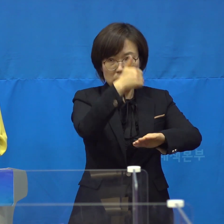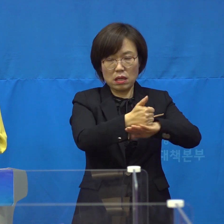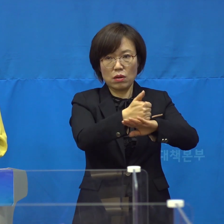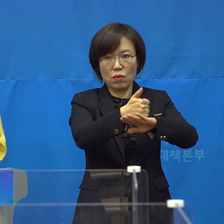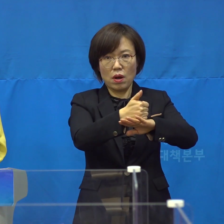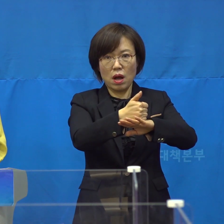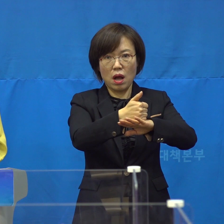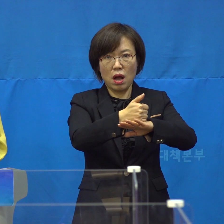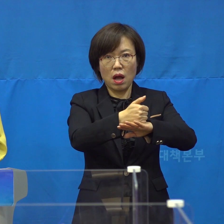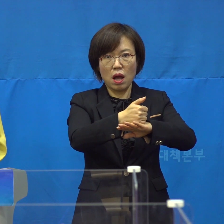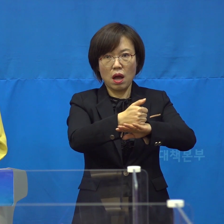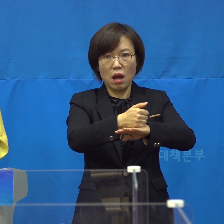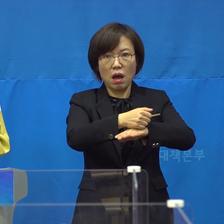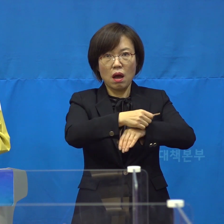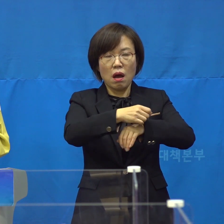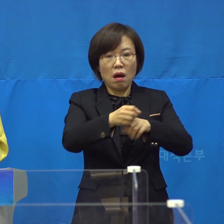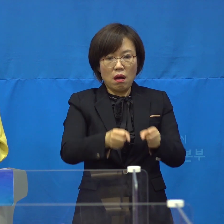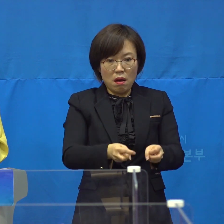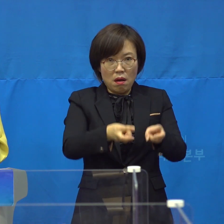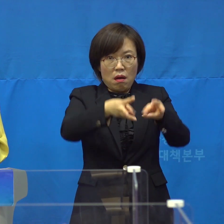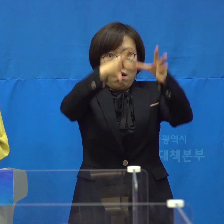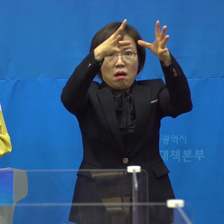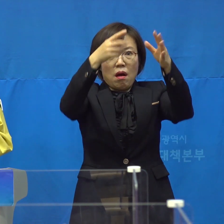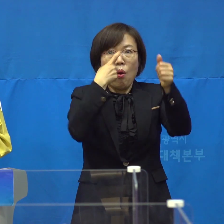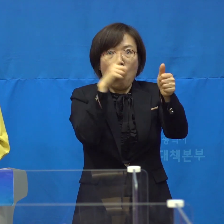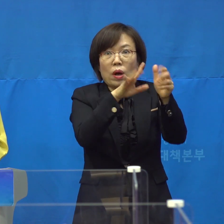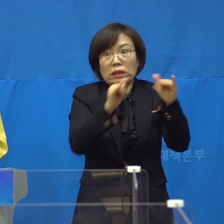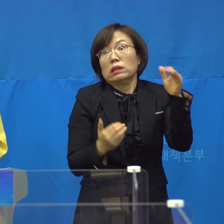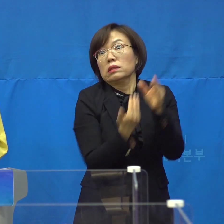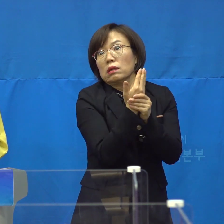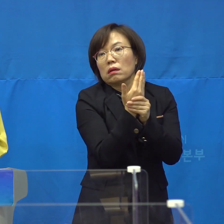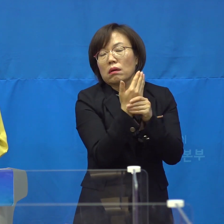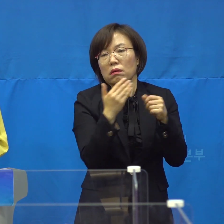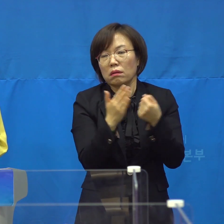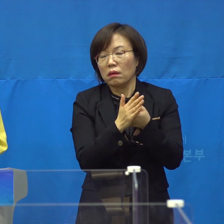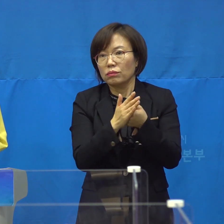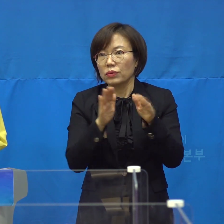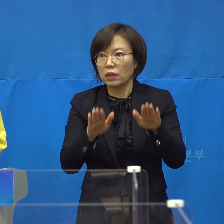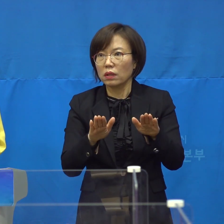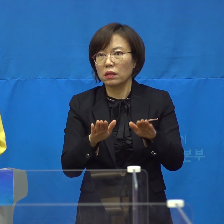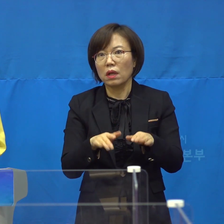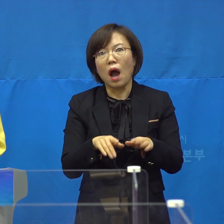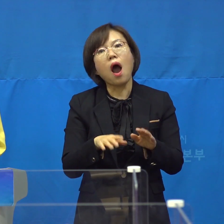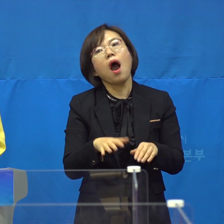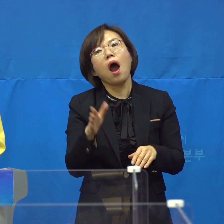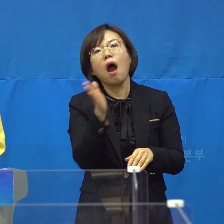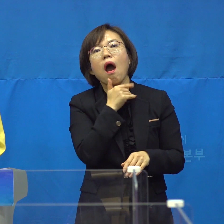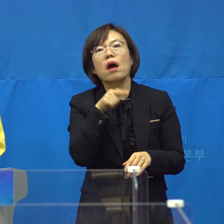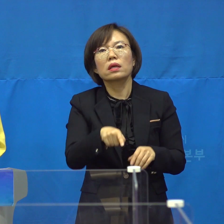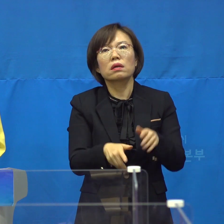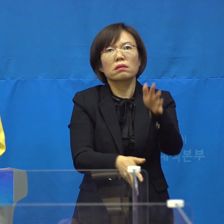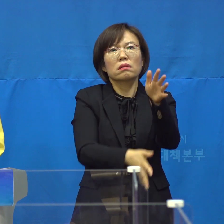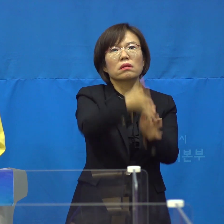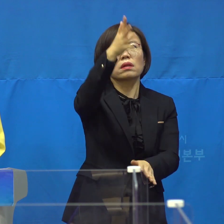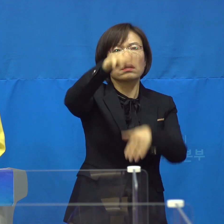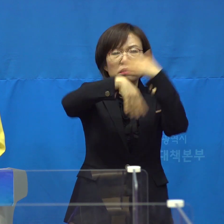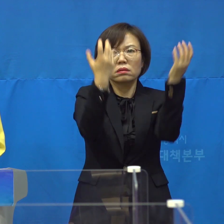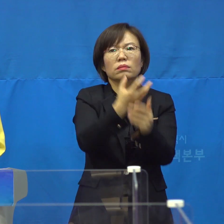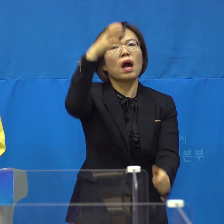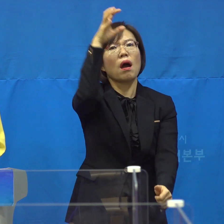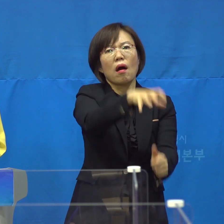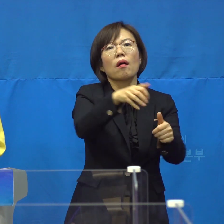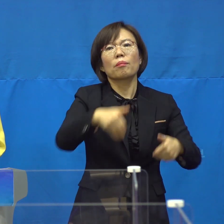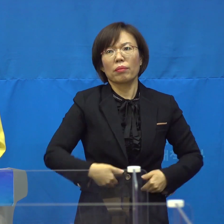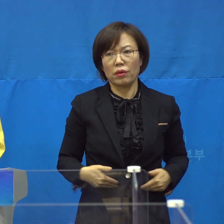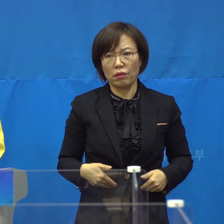결과가 모든 층에서 확진자가 나오는 바람에 그러면 이거는 코호트 격리를 할 수밖에 없는 상황이 벌어진